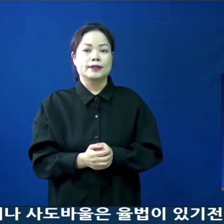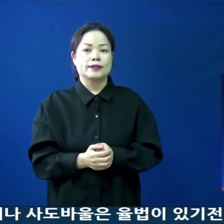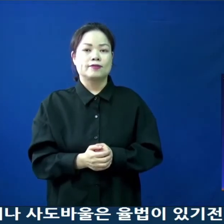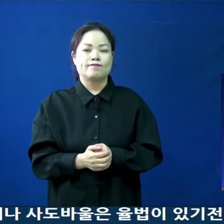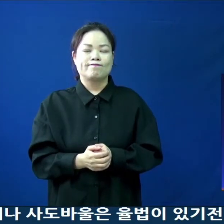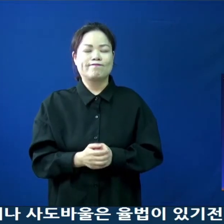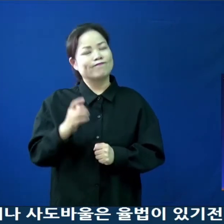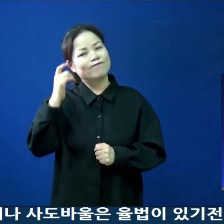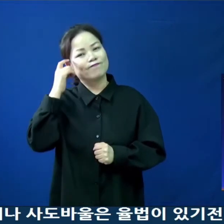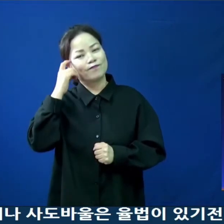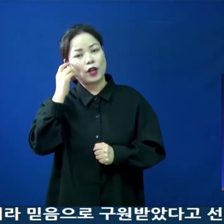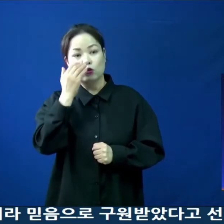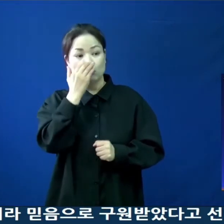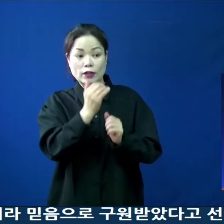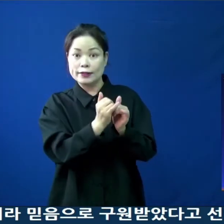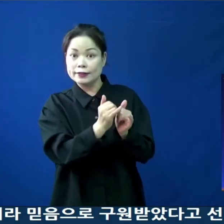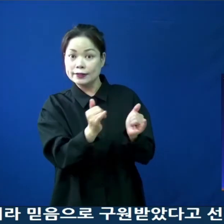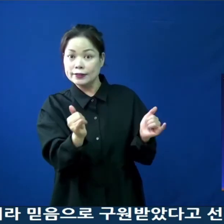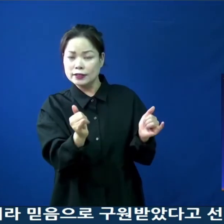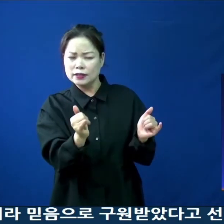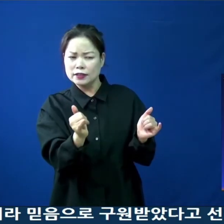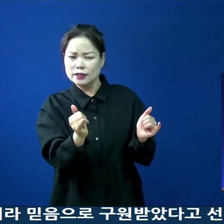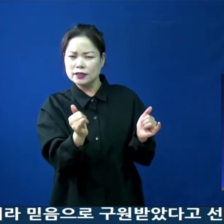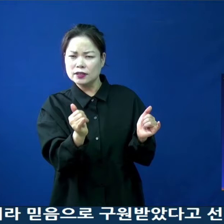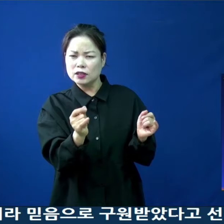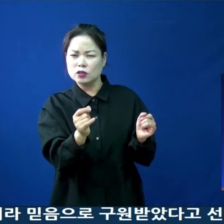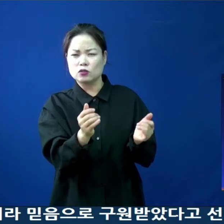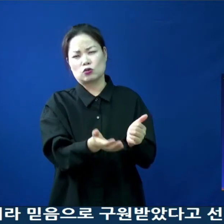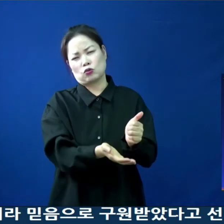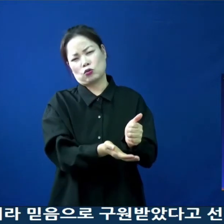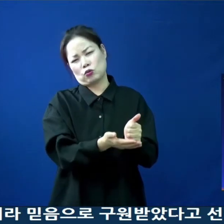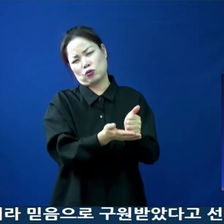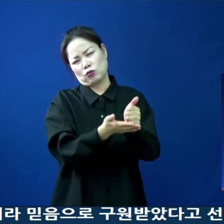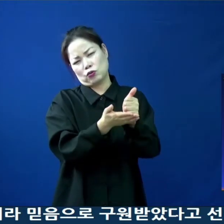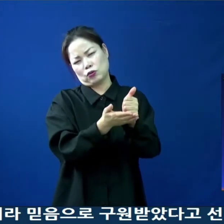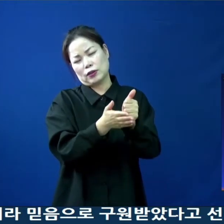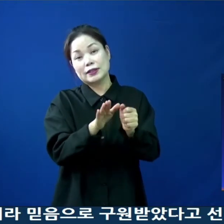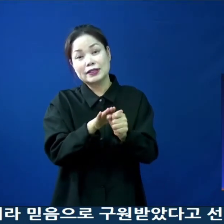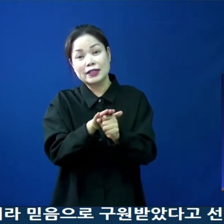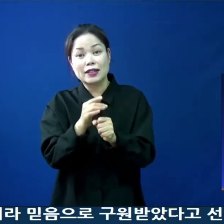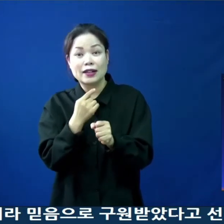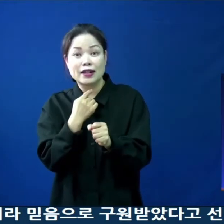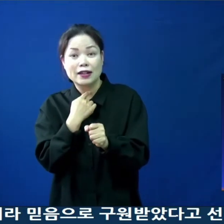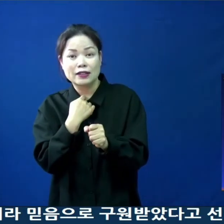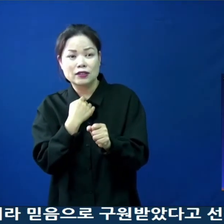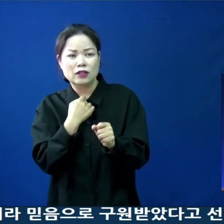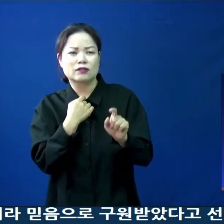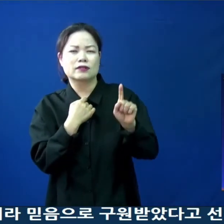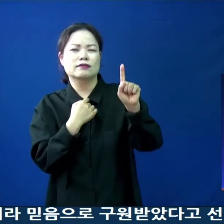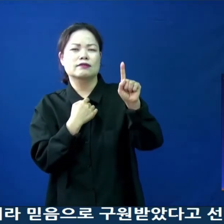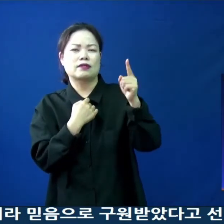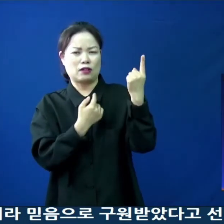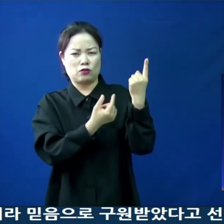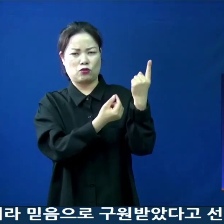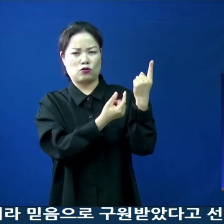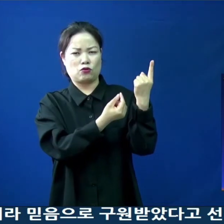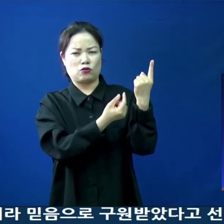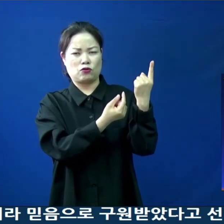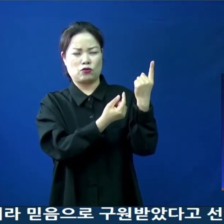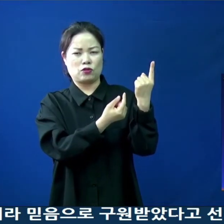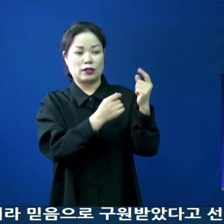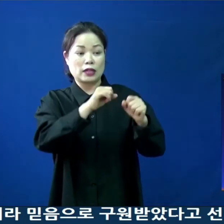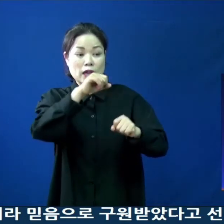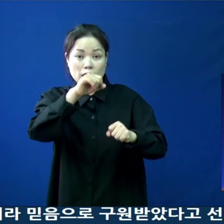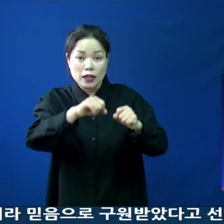더 나아가 유대인들이 그토록 존경하고 사랑하던 다윗도 그